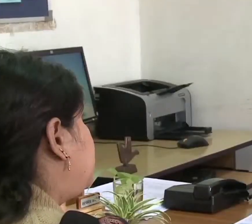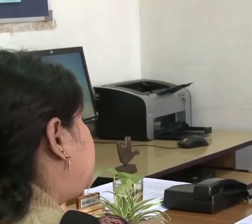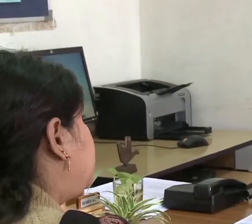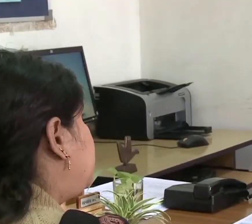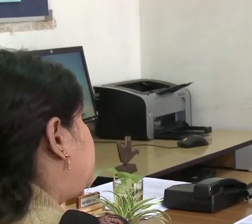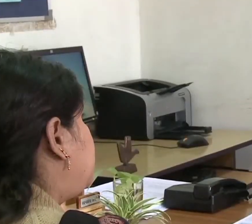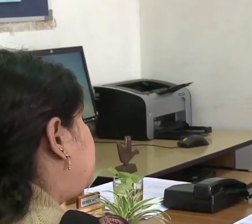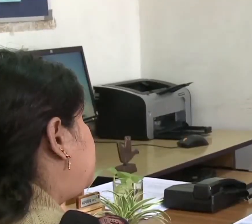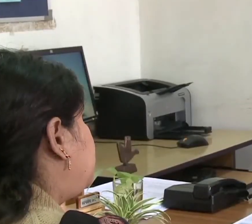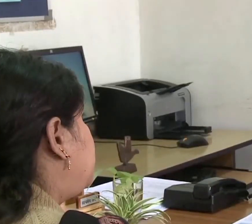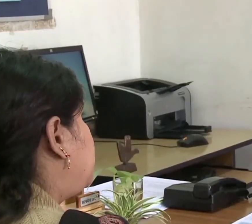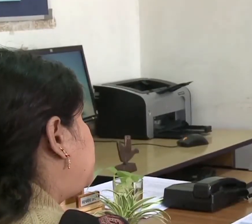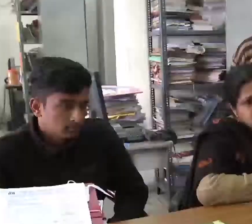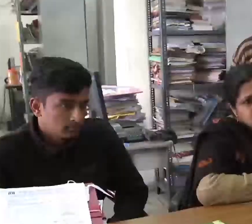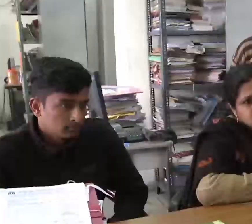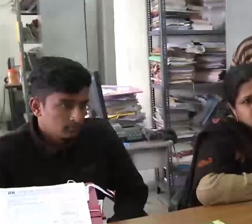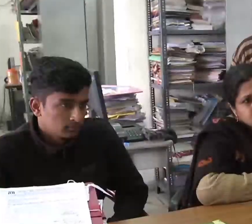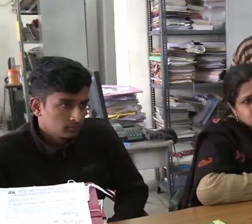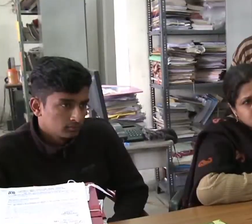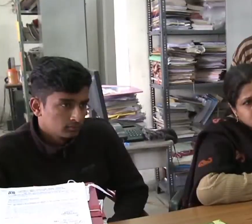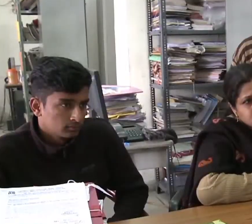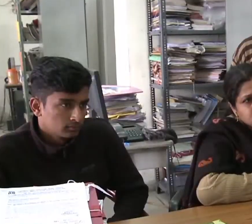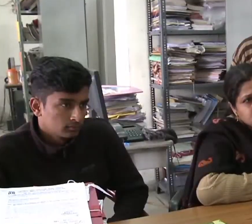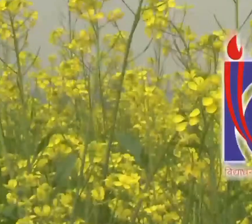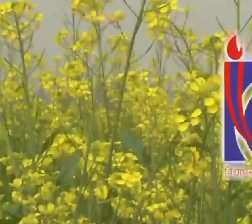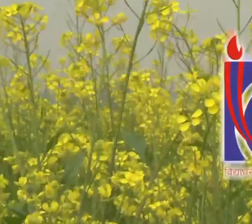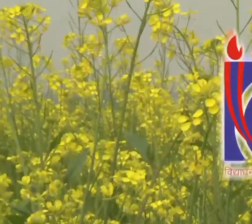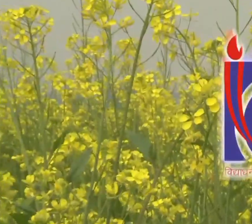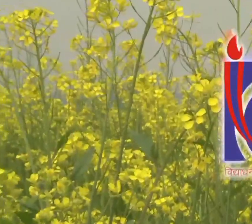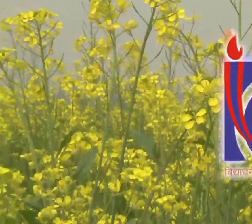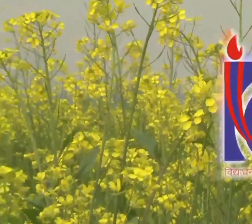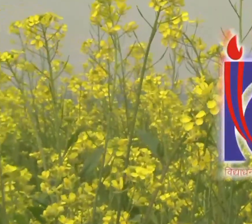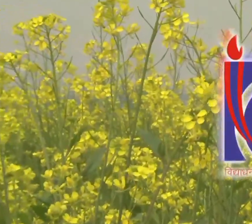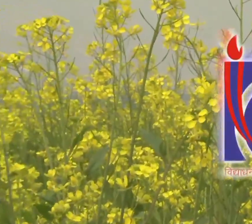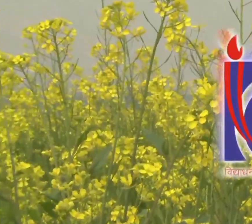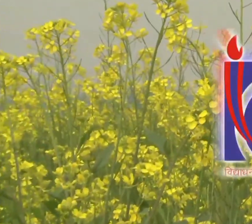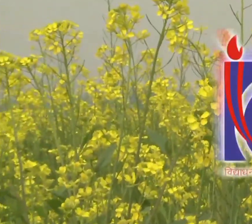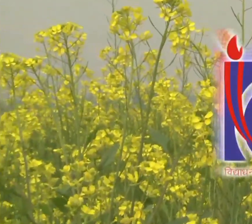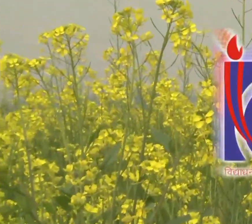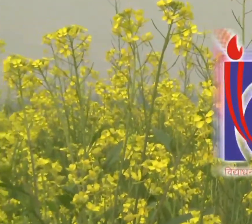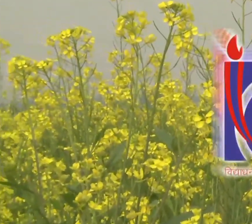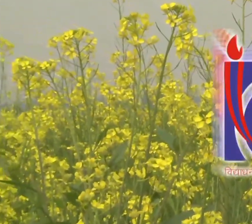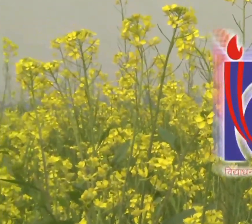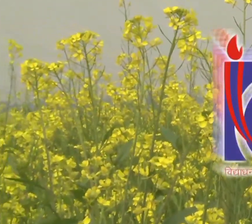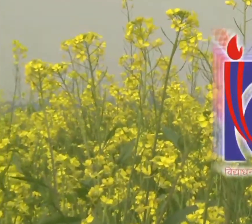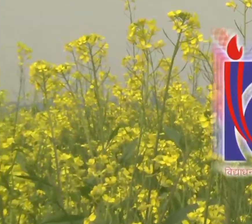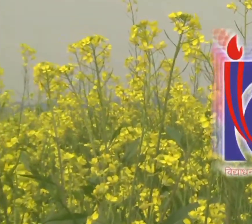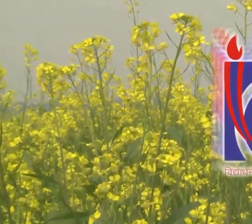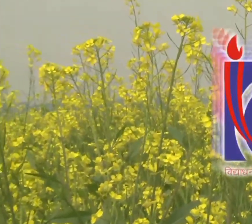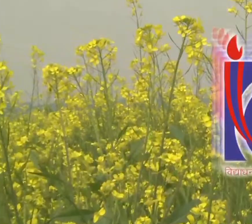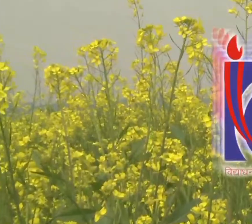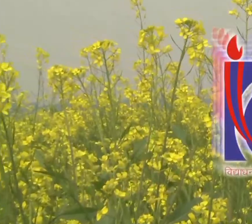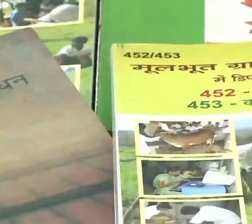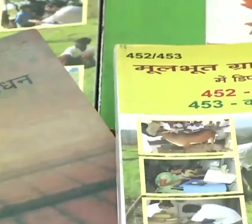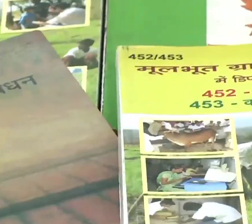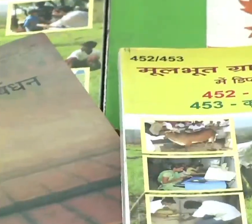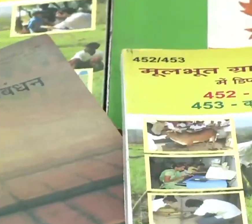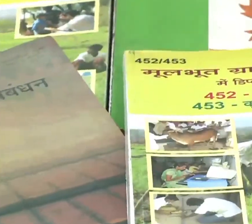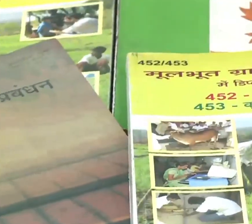प्रशिक्षण की आवश्यकता की पूर्ति करता है। NIOS कृषि और पशुपालन के प्रमुख क्षेत्रों में कुल 9